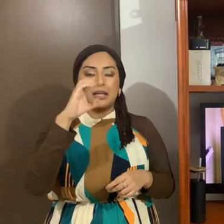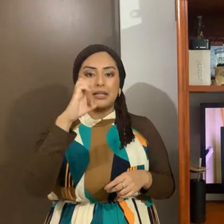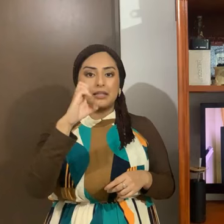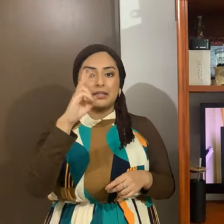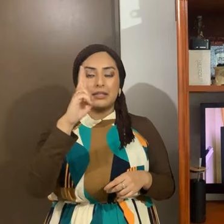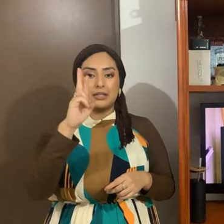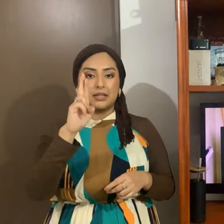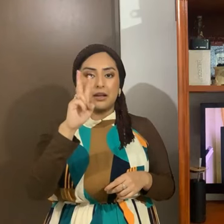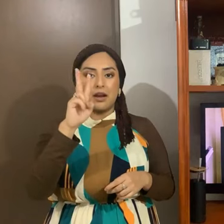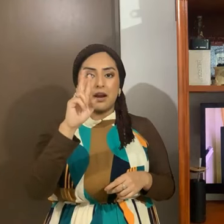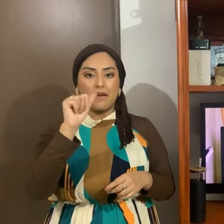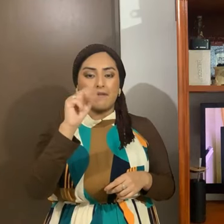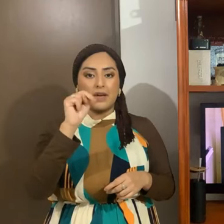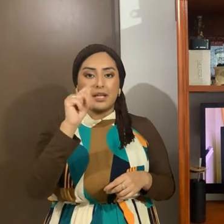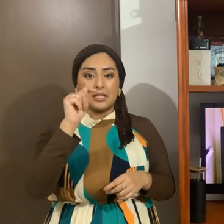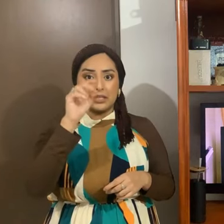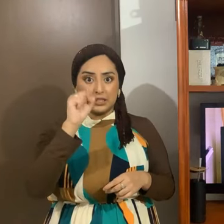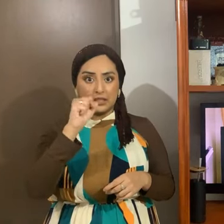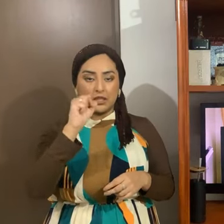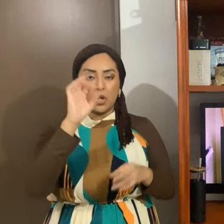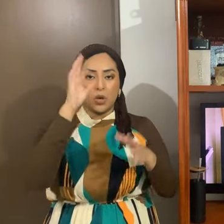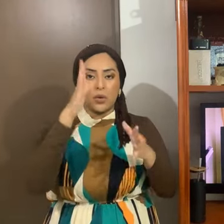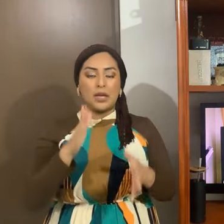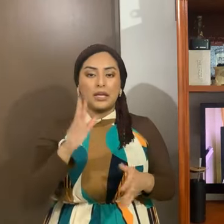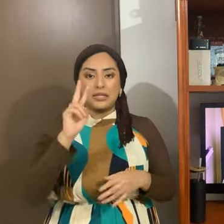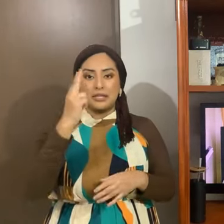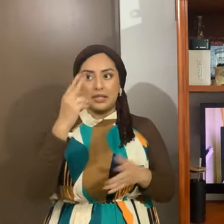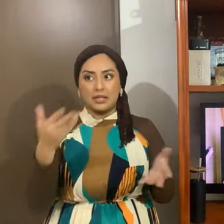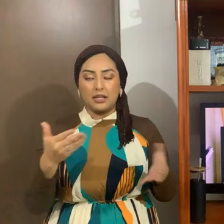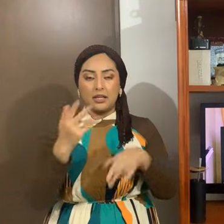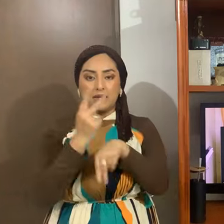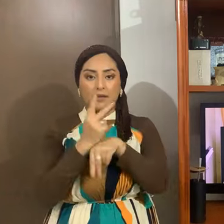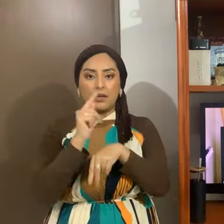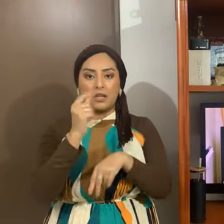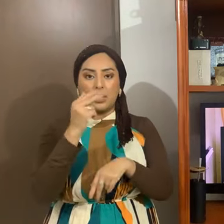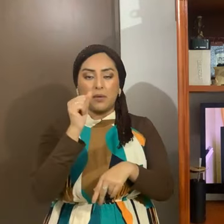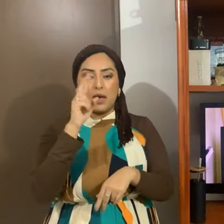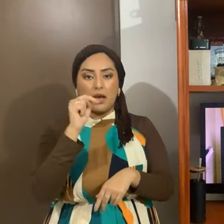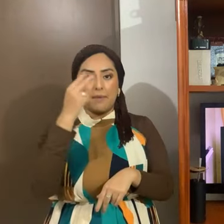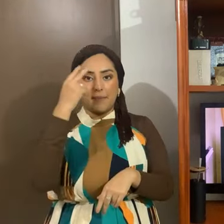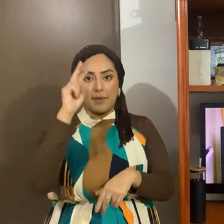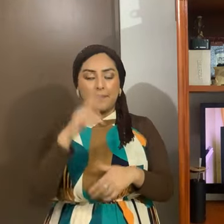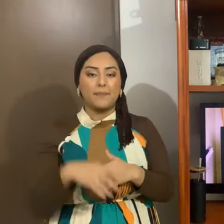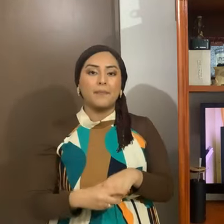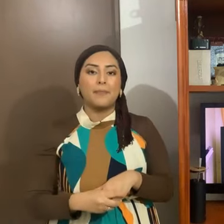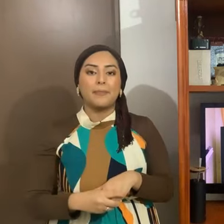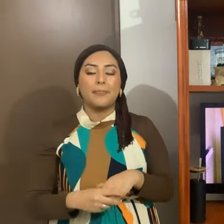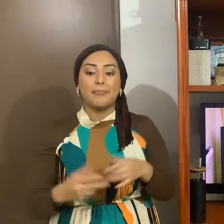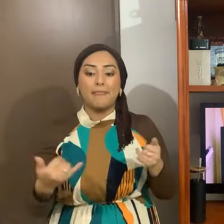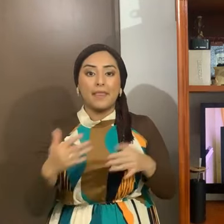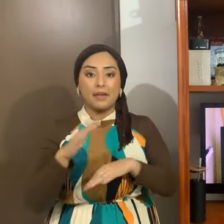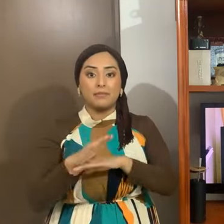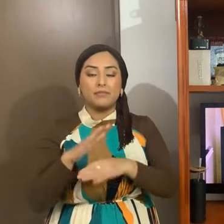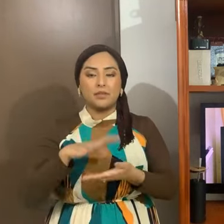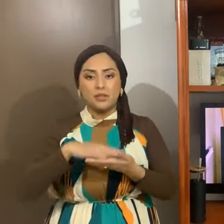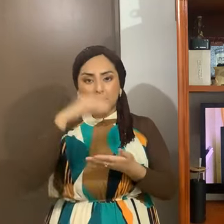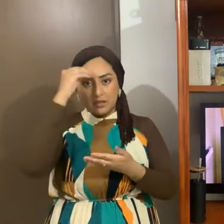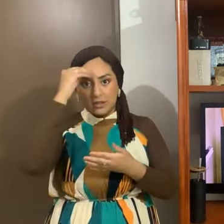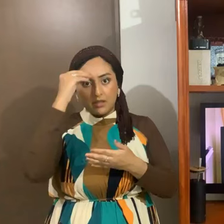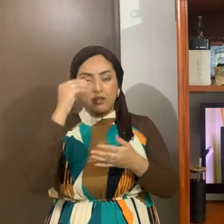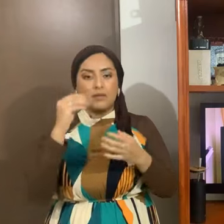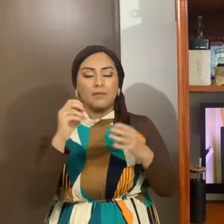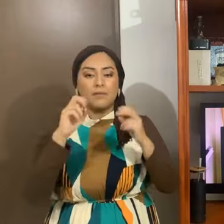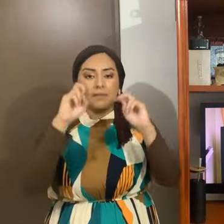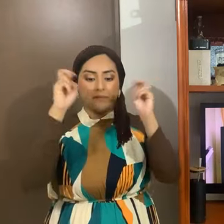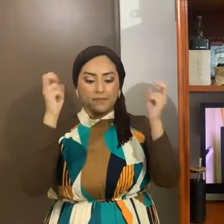en Tehuacán, Puebla, México. Tomen asiento. En esta tarde, que es Shabbat y es Rosh Hodesh, vamos a estudiar un